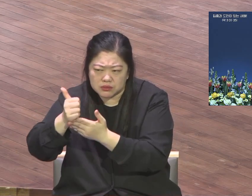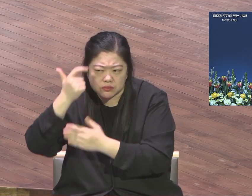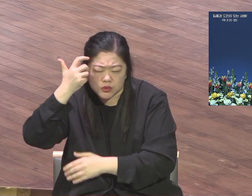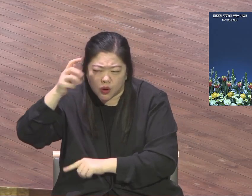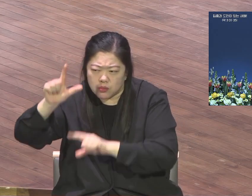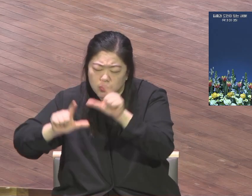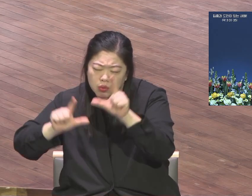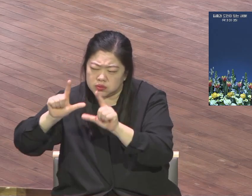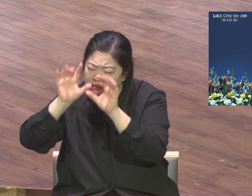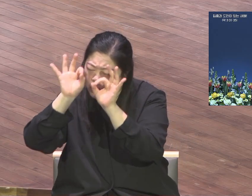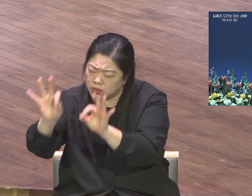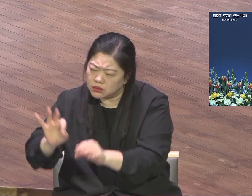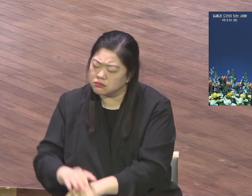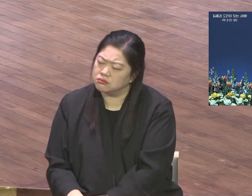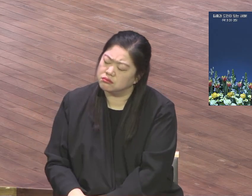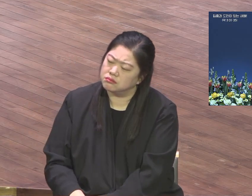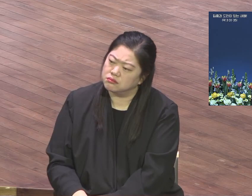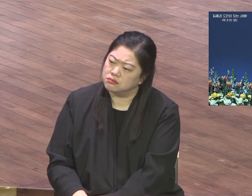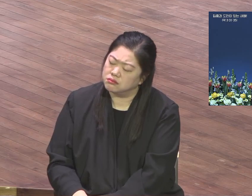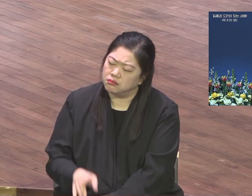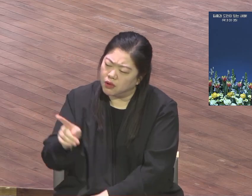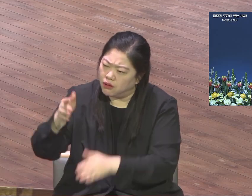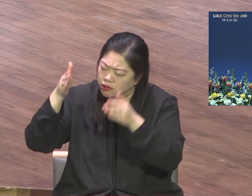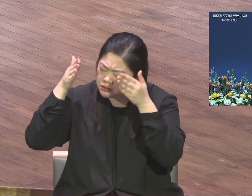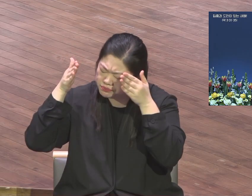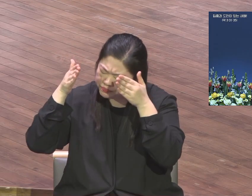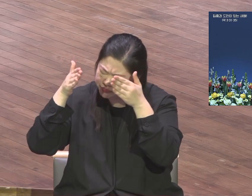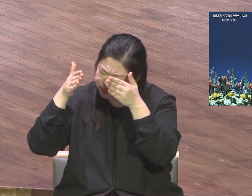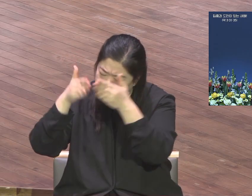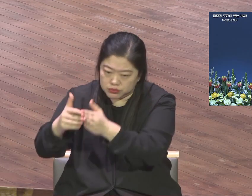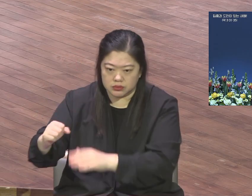그것이 바로 뭐입니까? 집중과 도전이요.